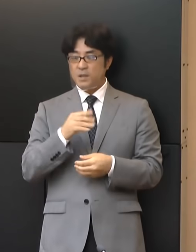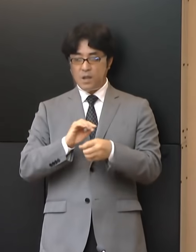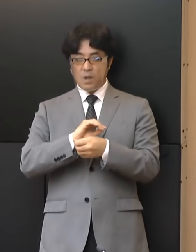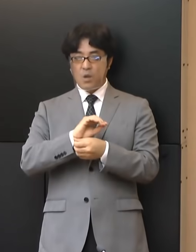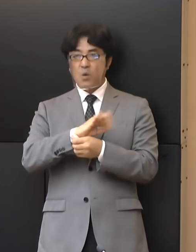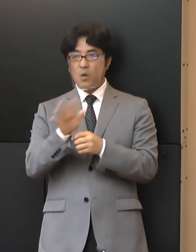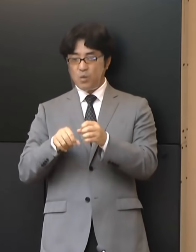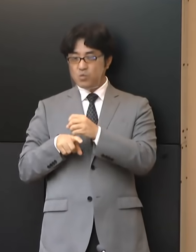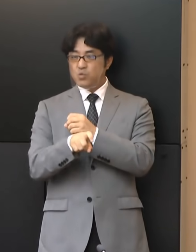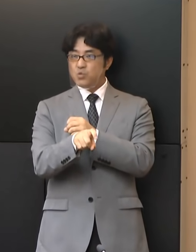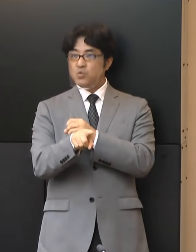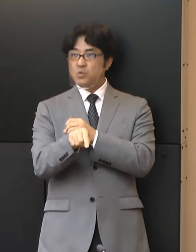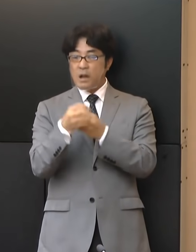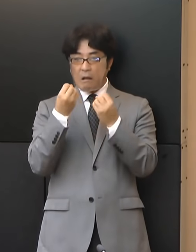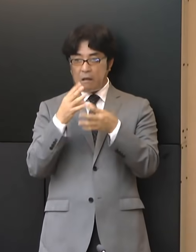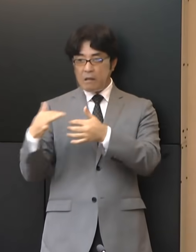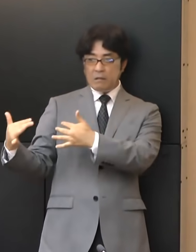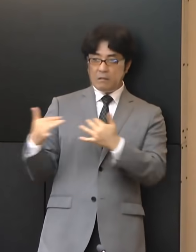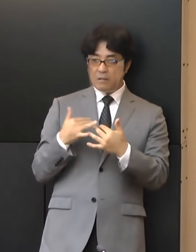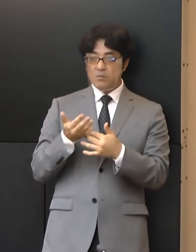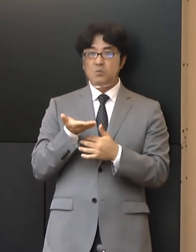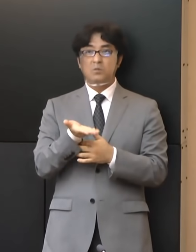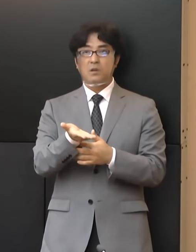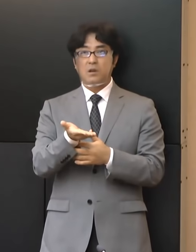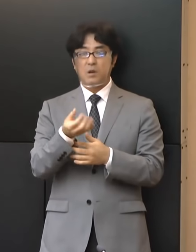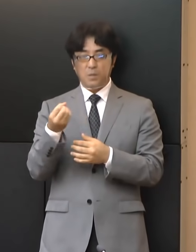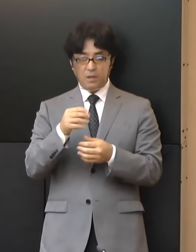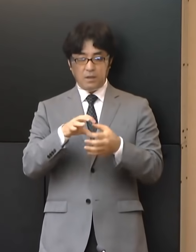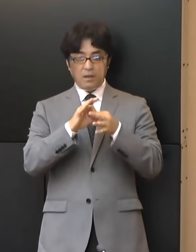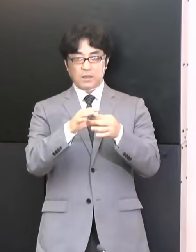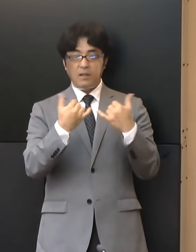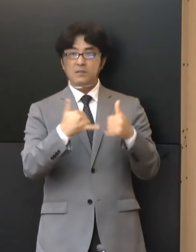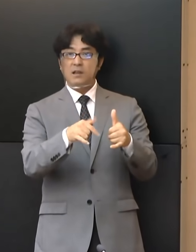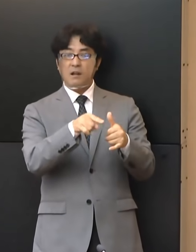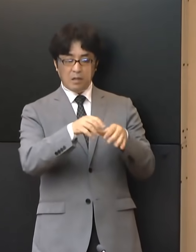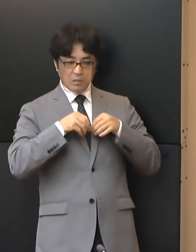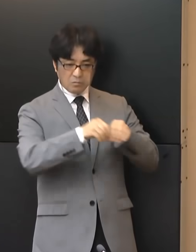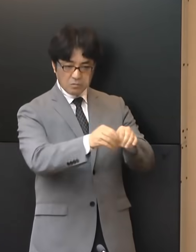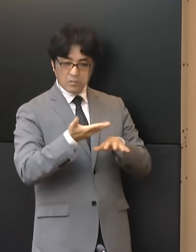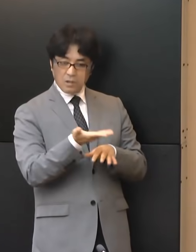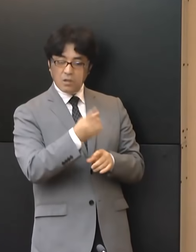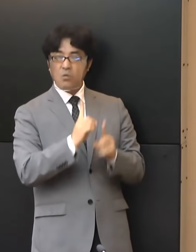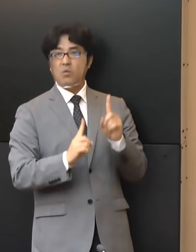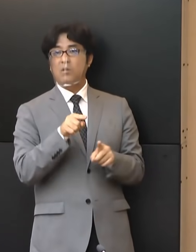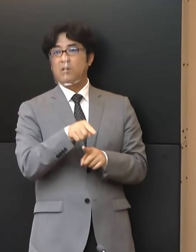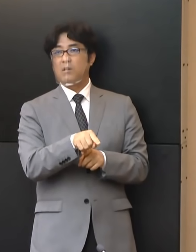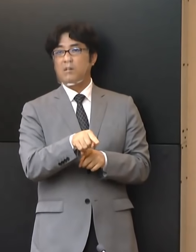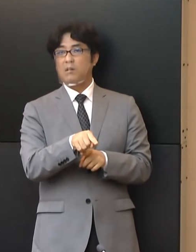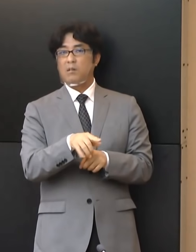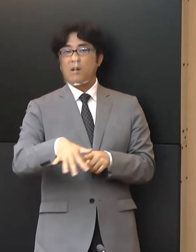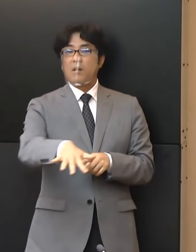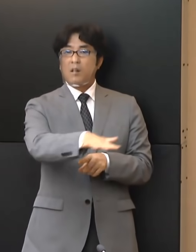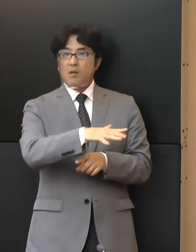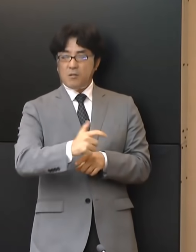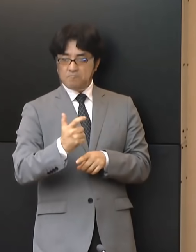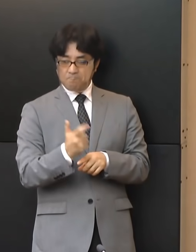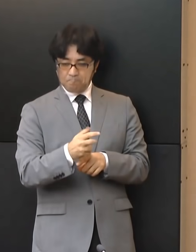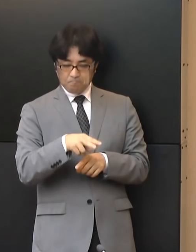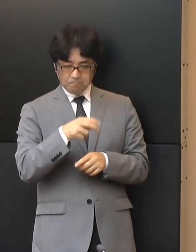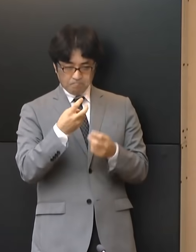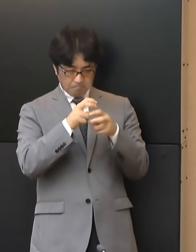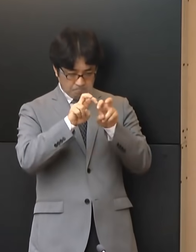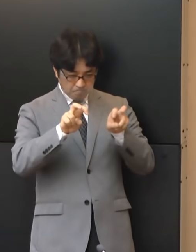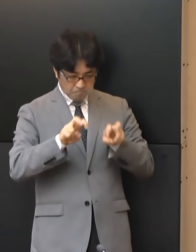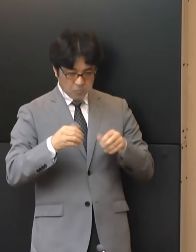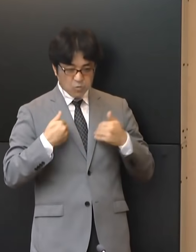流入され、あるいは関係者に感染が広がろうとしているのか否か、それはしっかりと見ていく必要がある